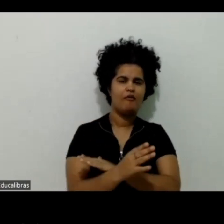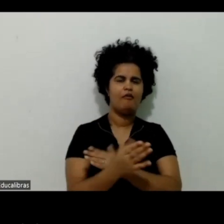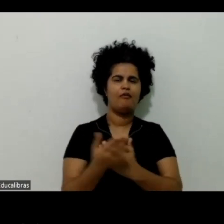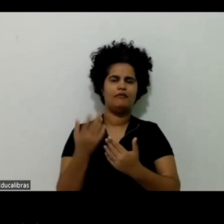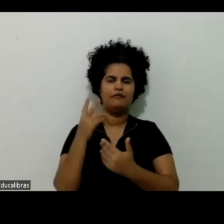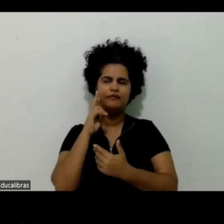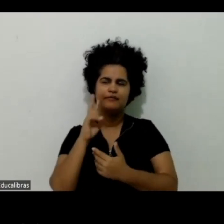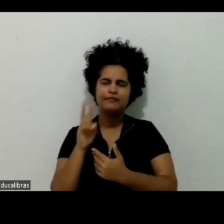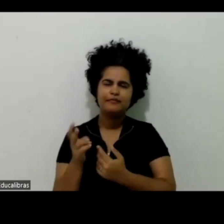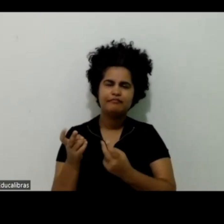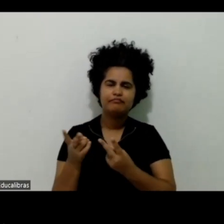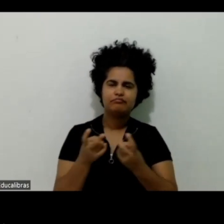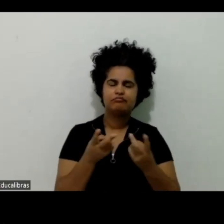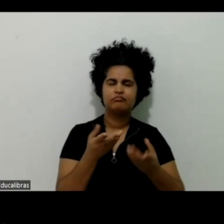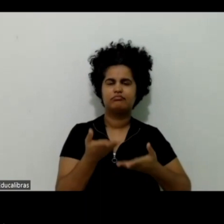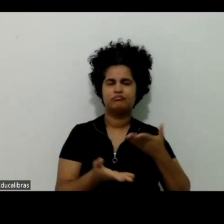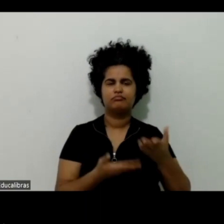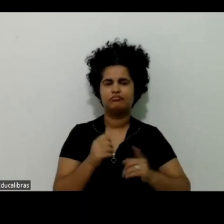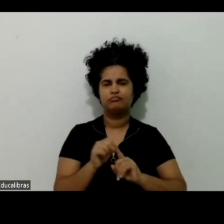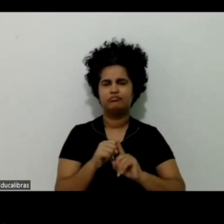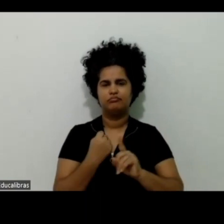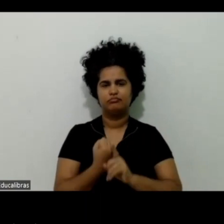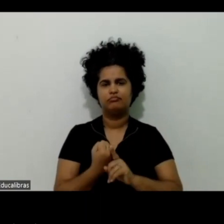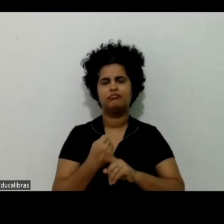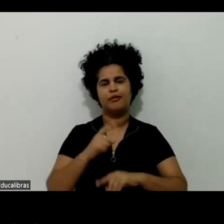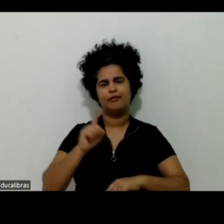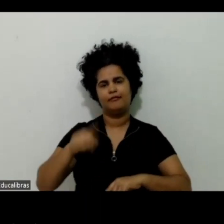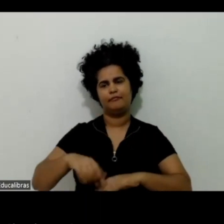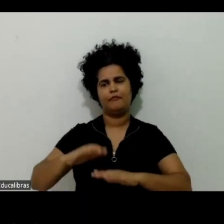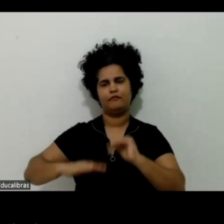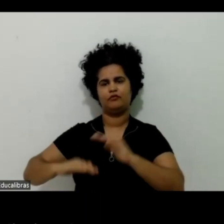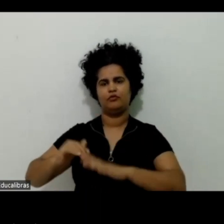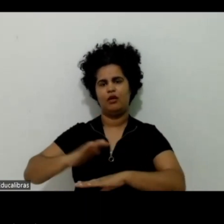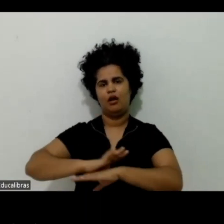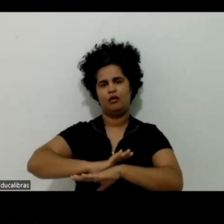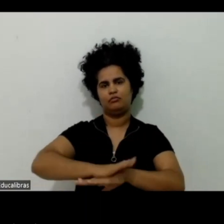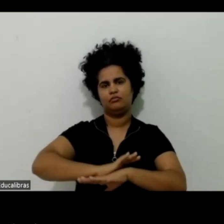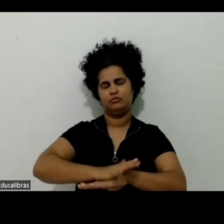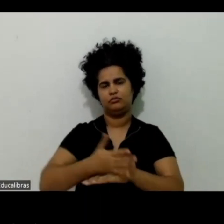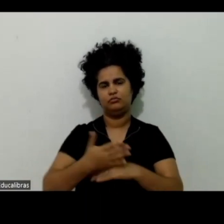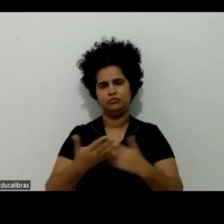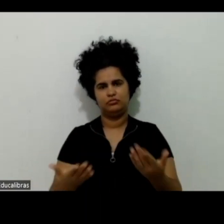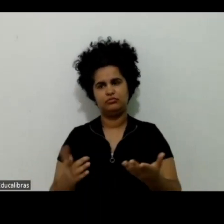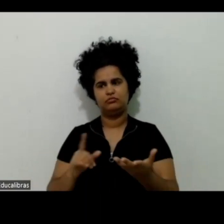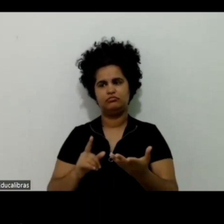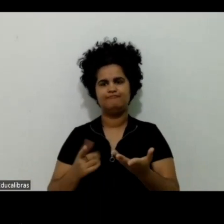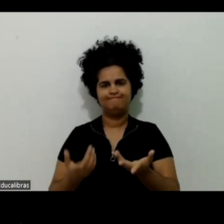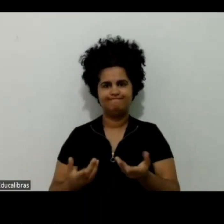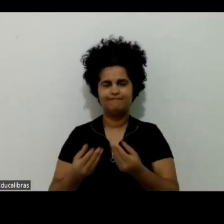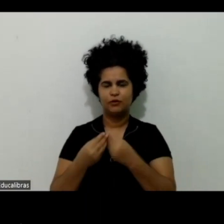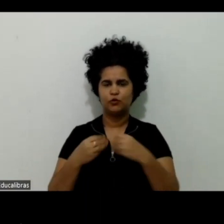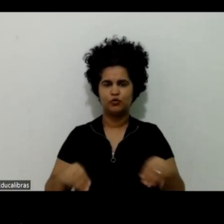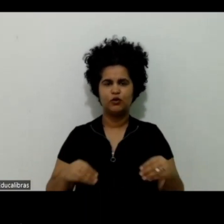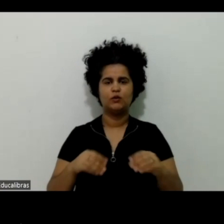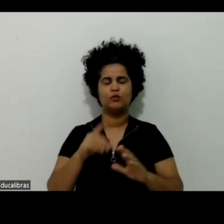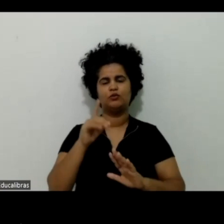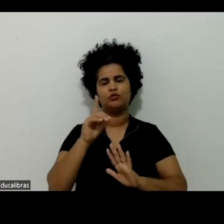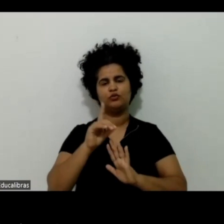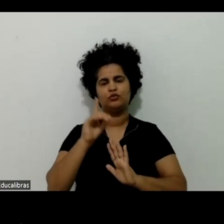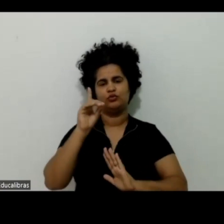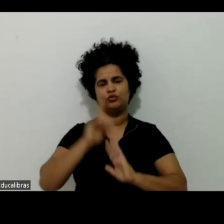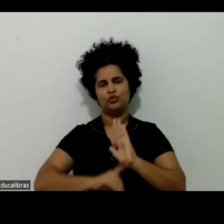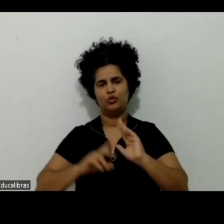assistentes sociais cometendo racismo e uma série de violação de direitos humanos no cotidiano